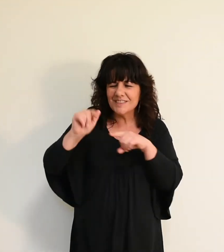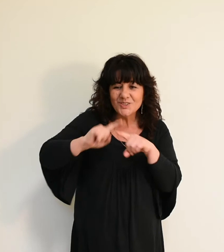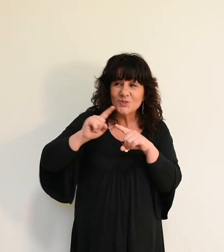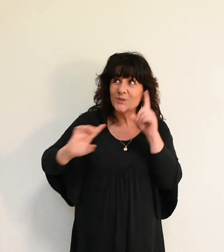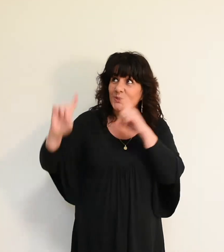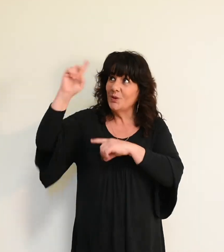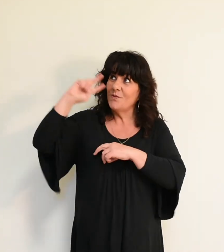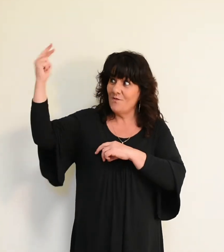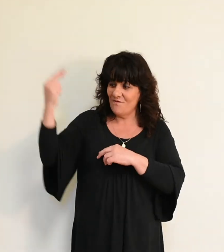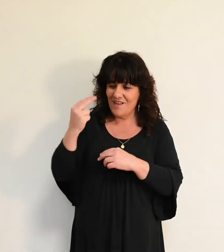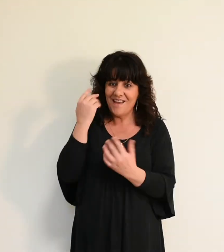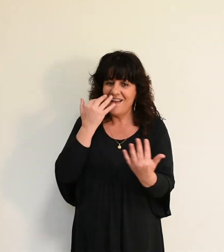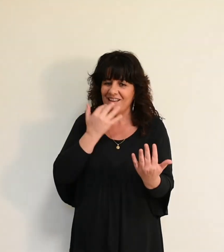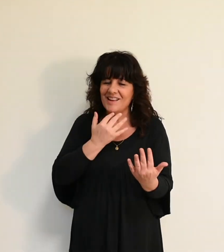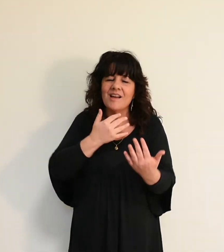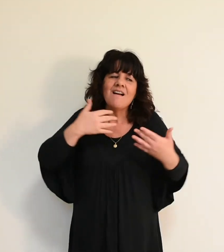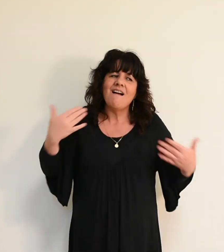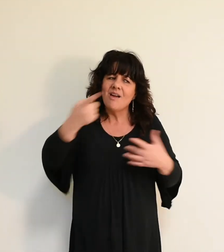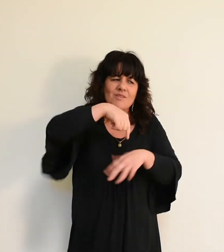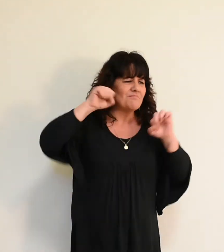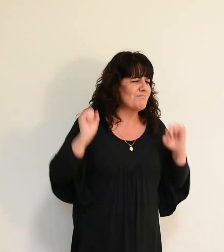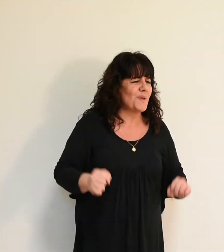nous faisons ce qui est agréable à ses yeux.